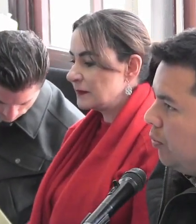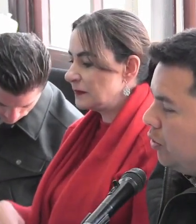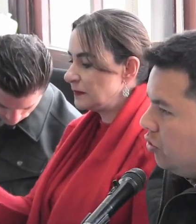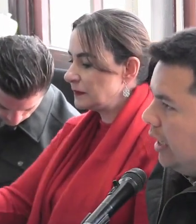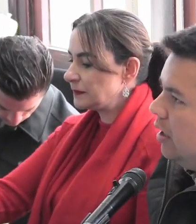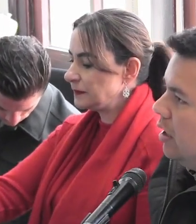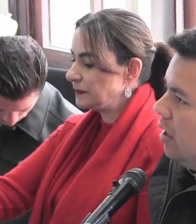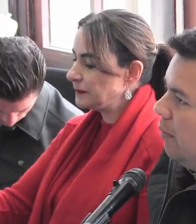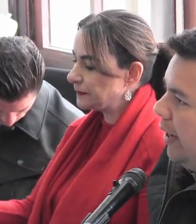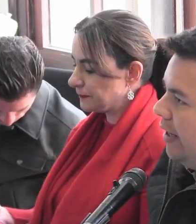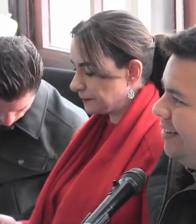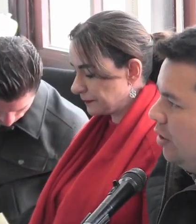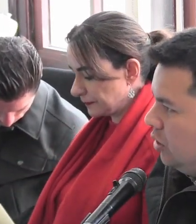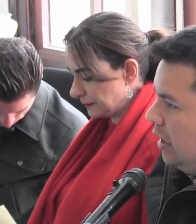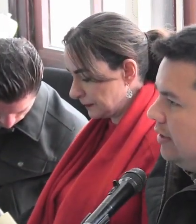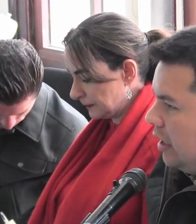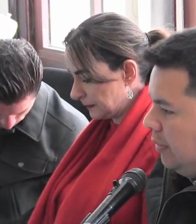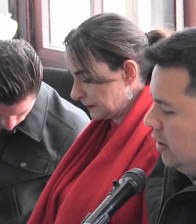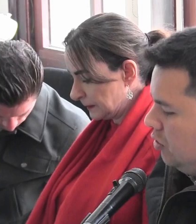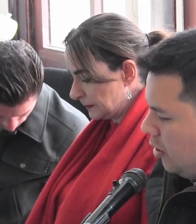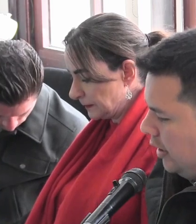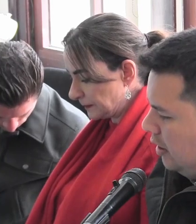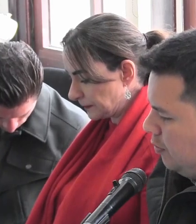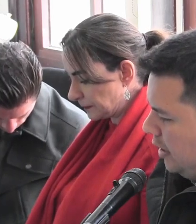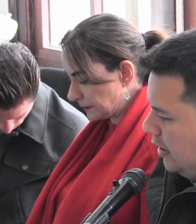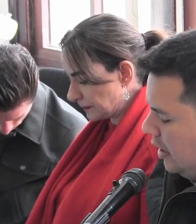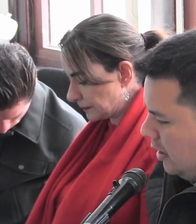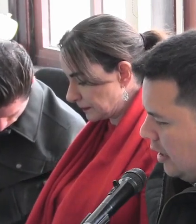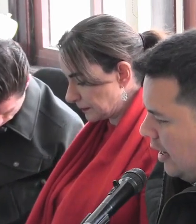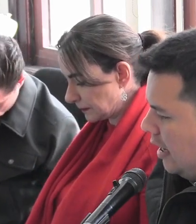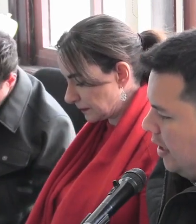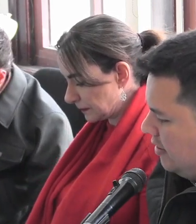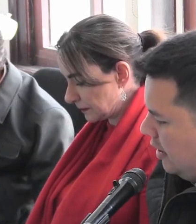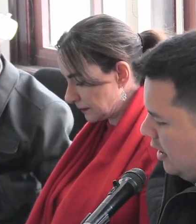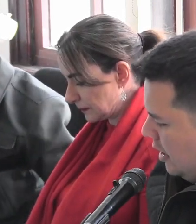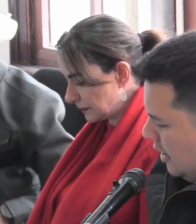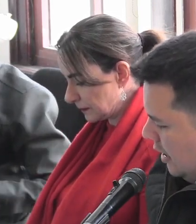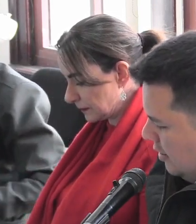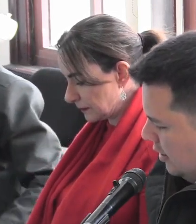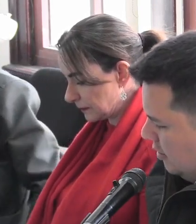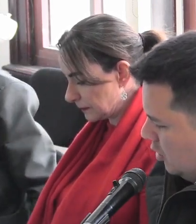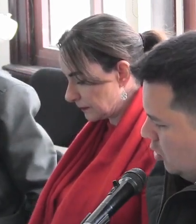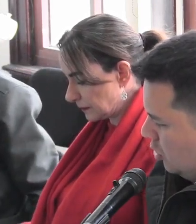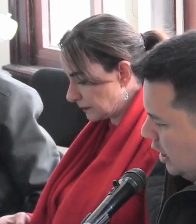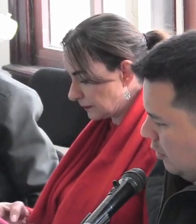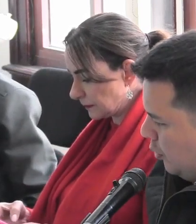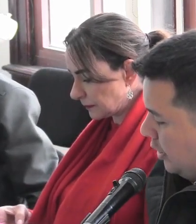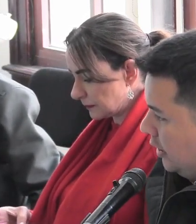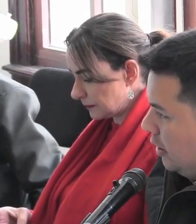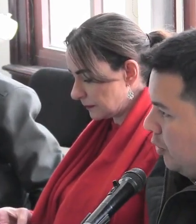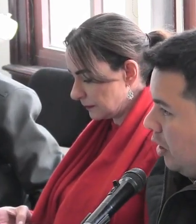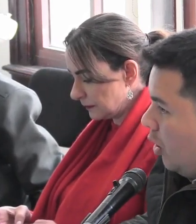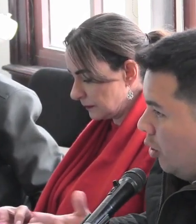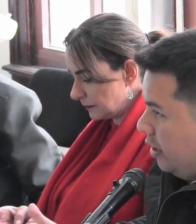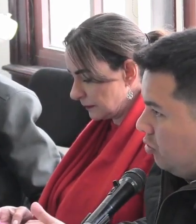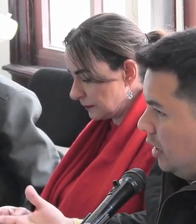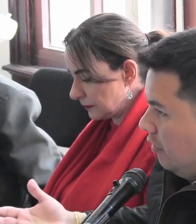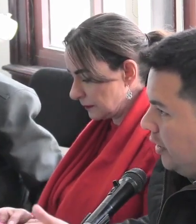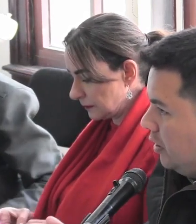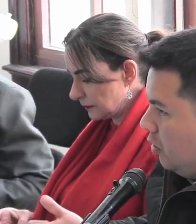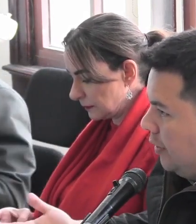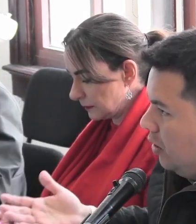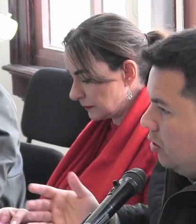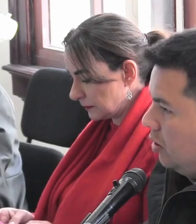tendríamos que proporcionar para que se doten las herramientas correctas, para que quien encabece este instituto tan importante, pero que hoy